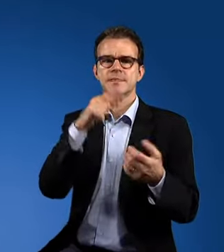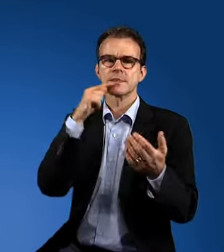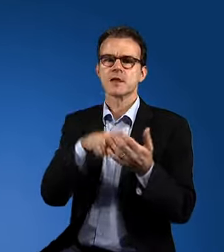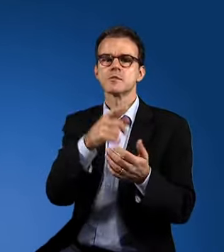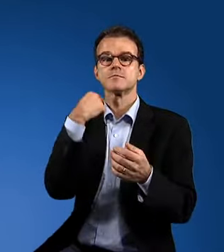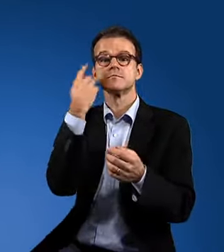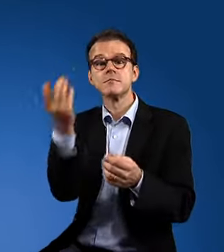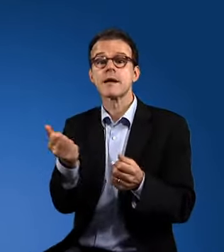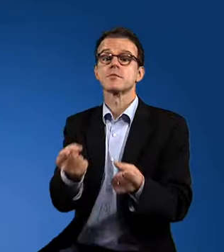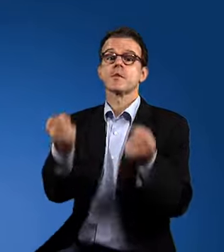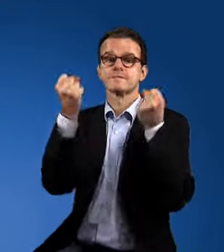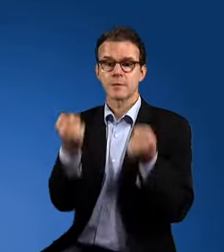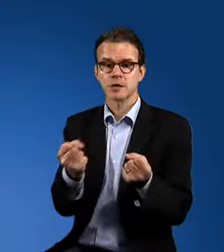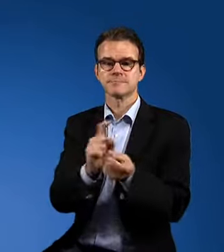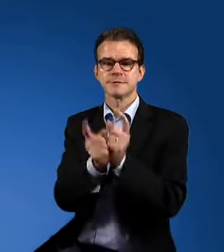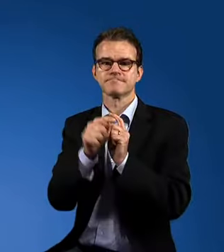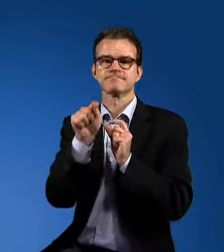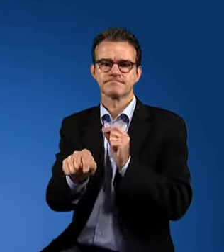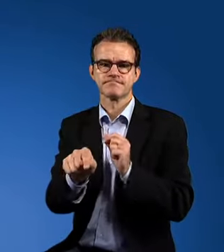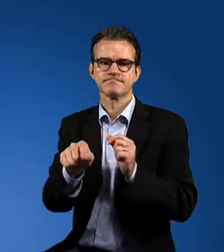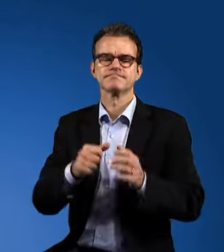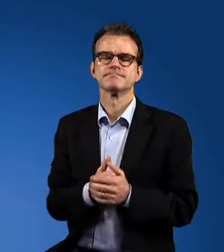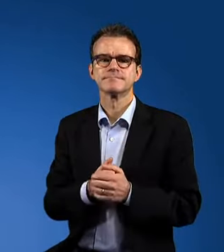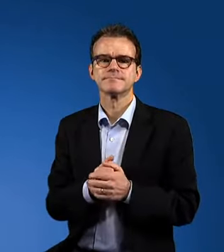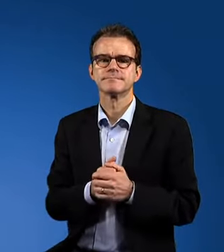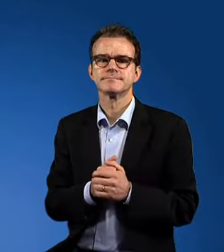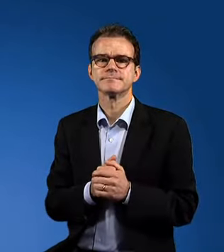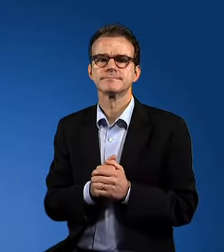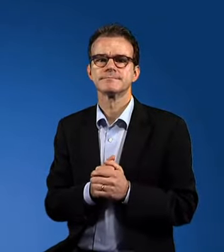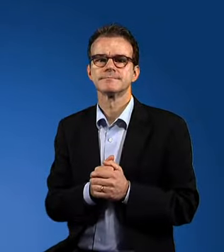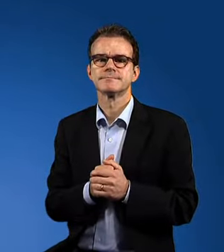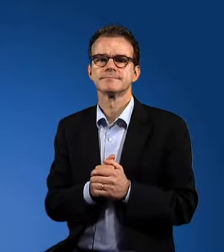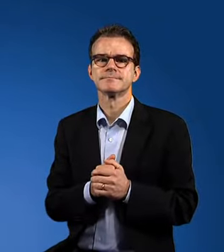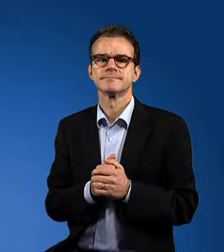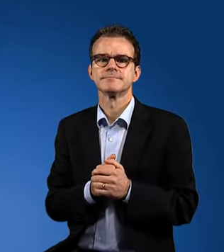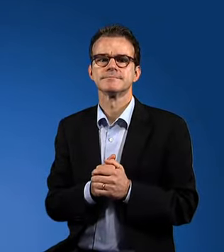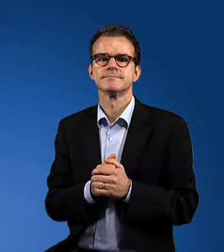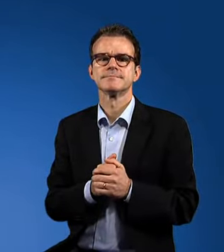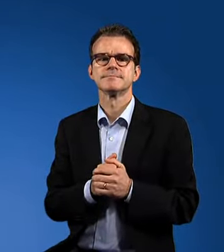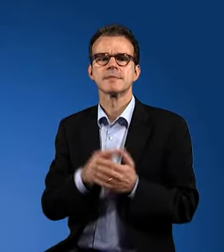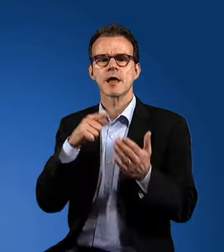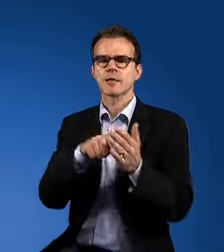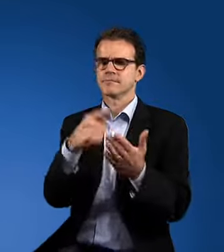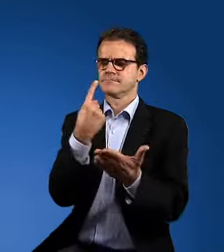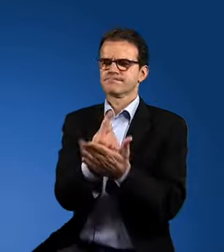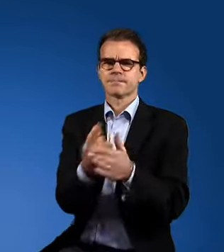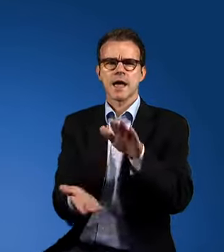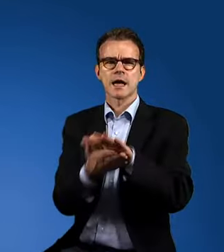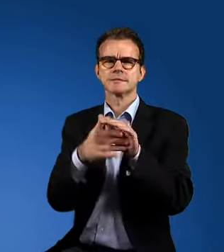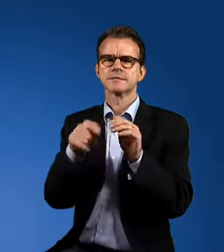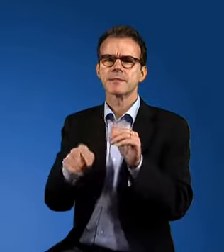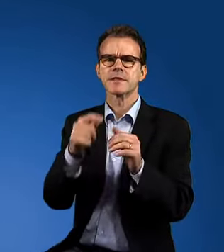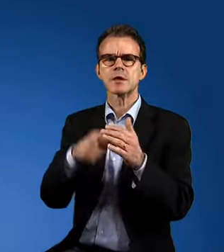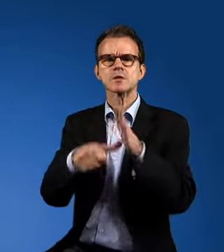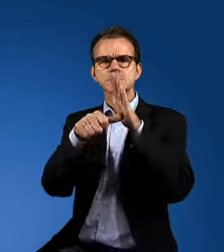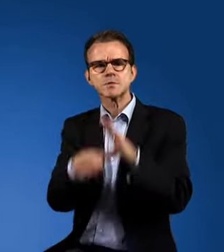eduskunnan oikeusasiamiehen yhteyteen. Ja tällä tulee varmaan osaltaan olemaan sitten niin